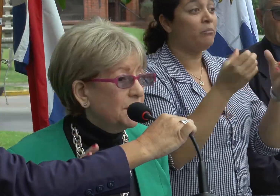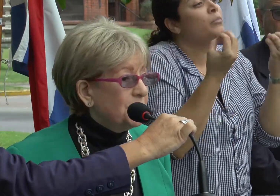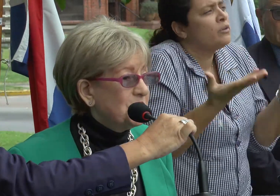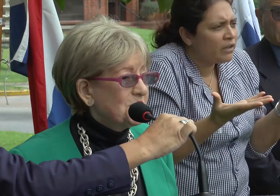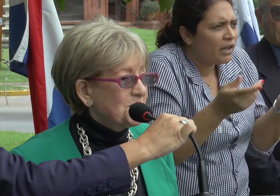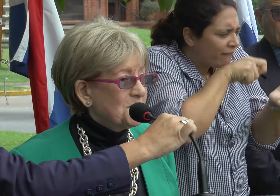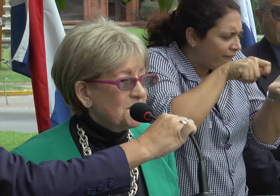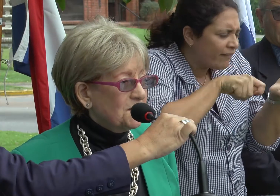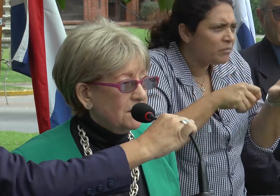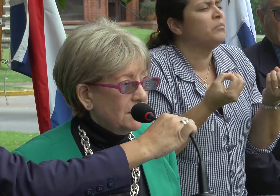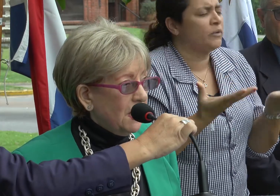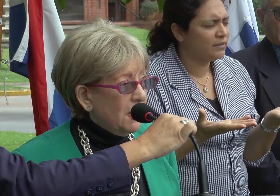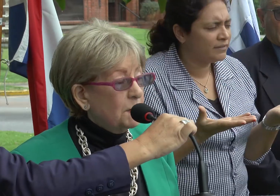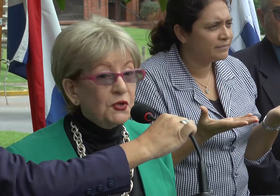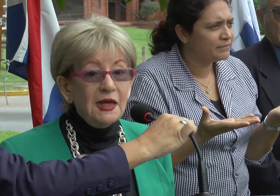qué?